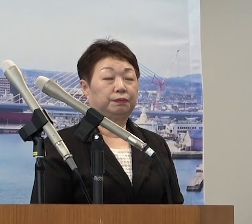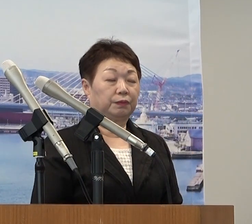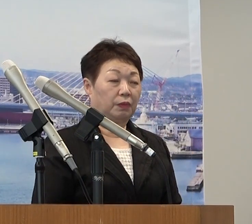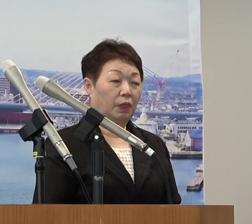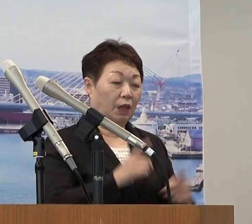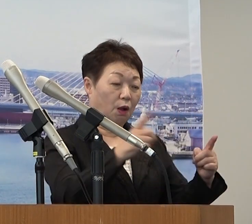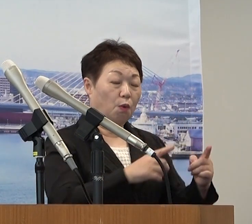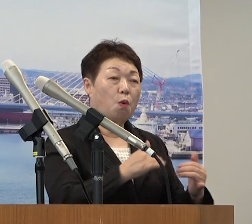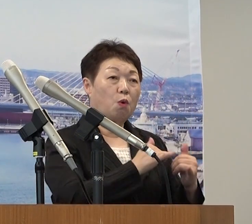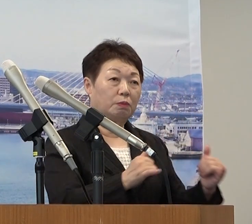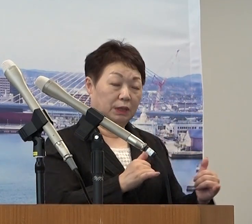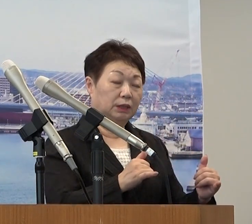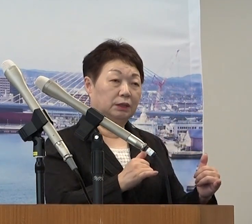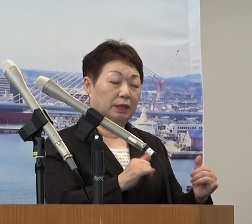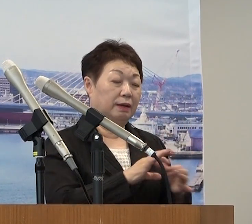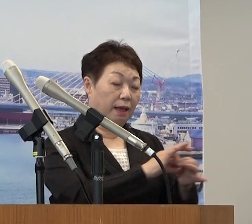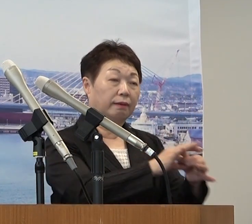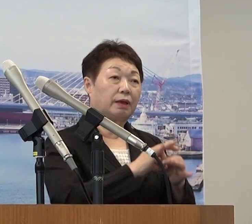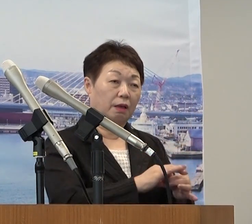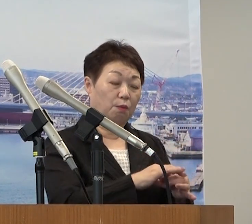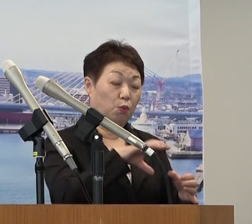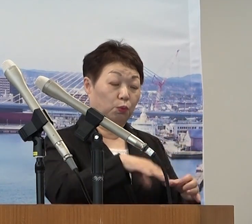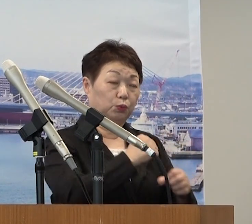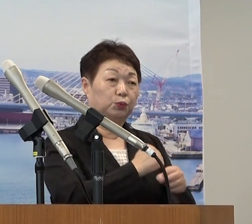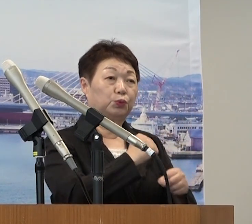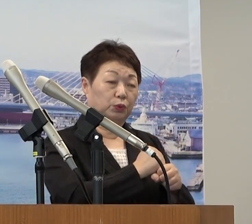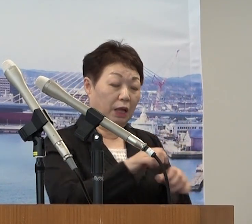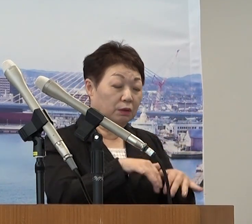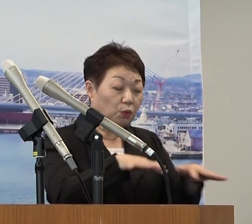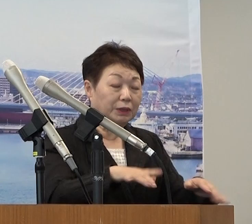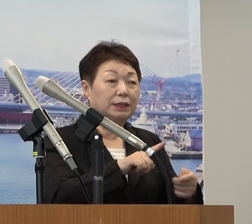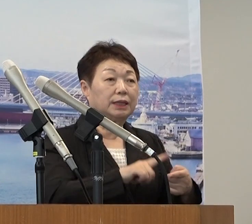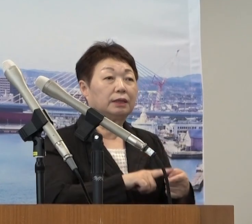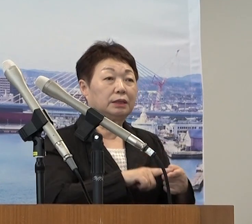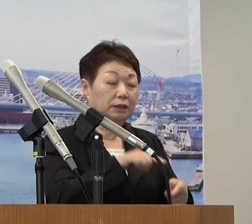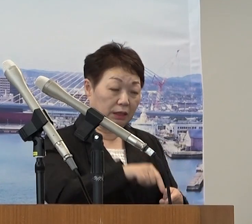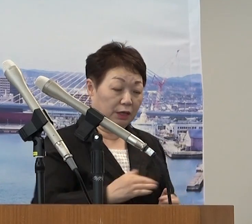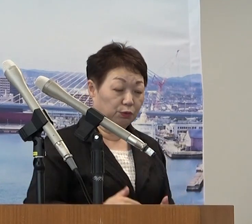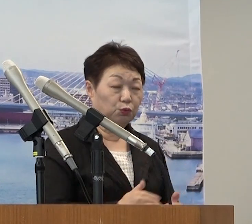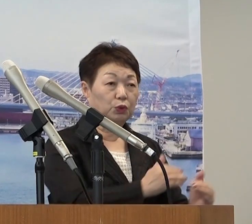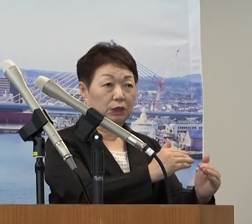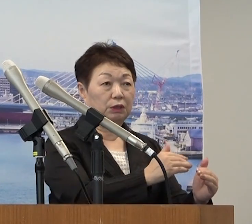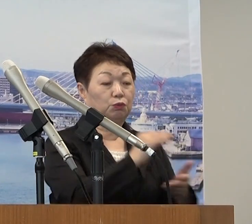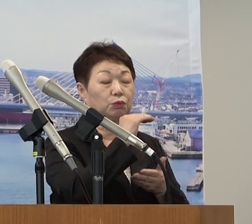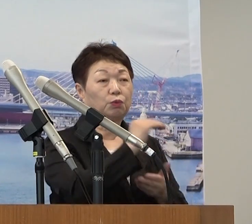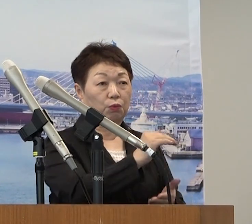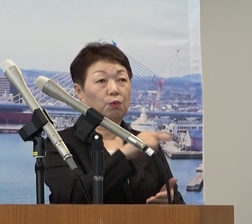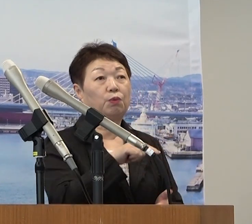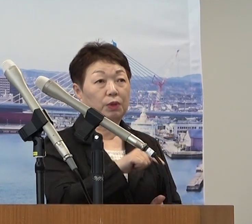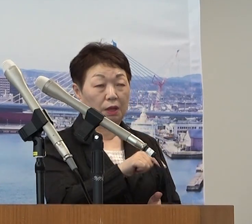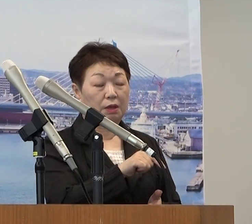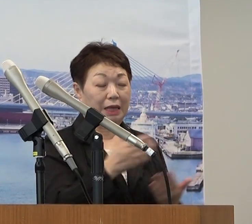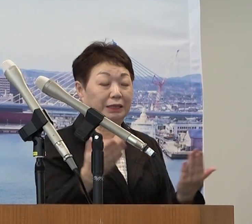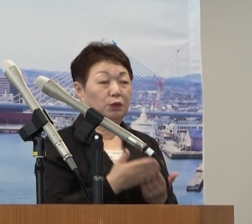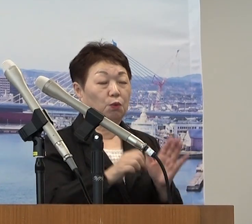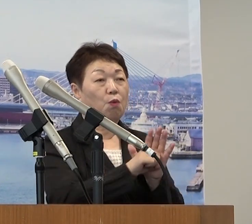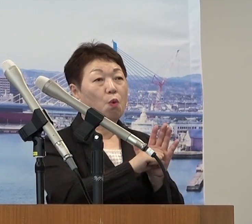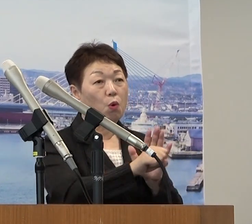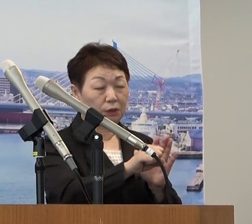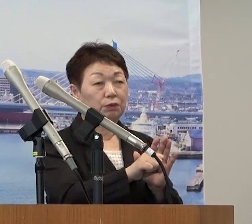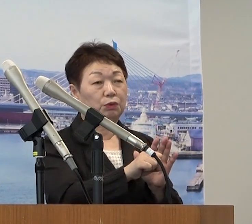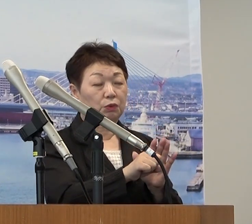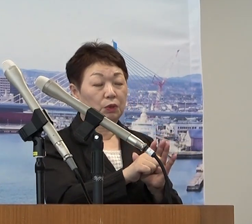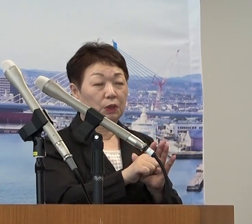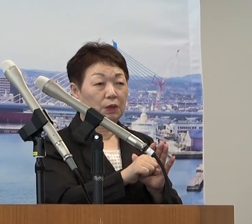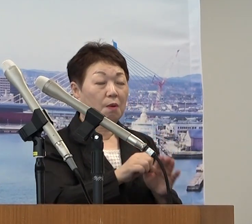民連携デスクの設置に伴いまして、組織的に公民連携を推進することで事業効率や利便性の